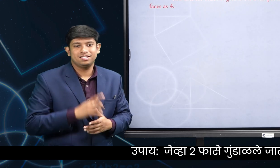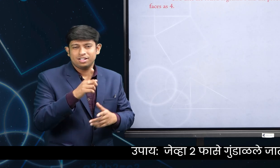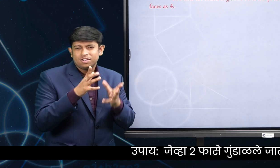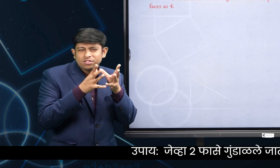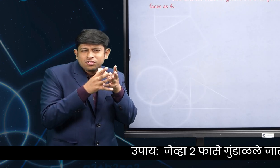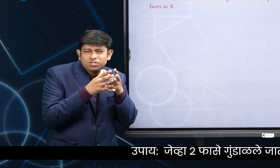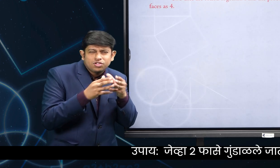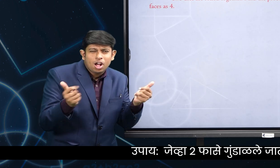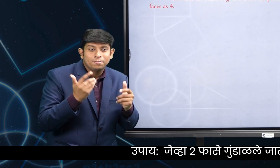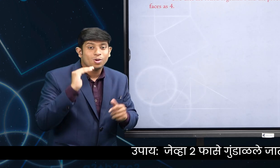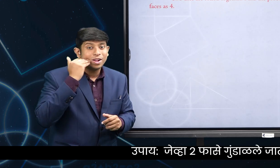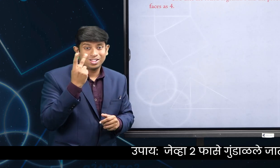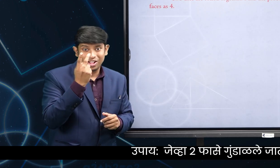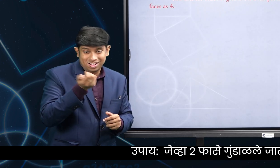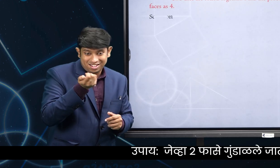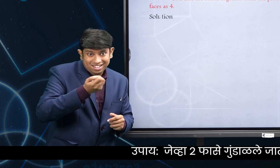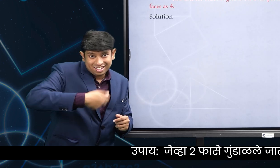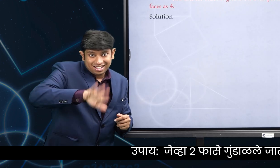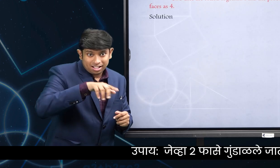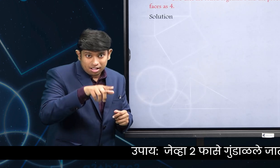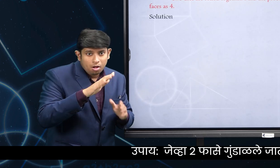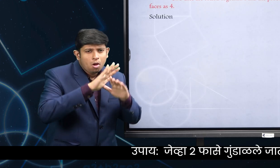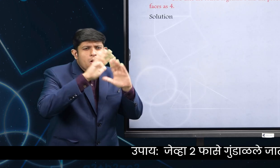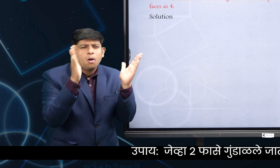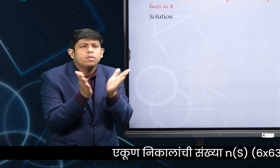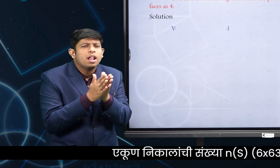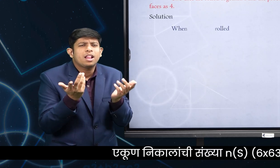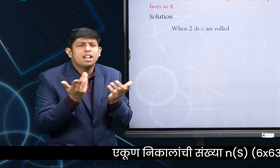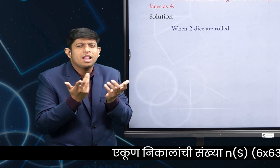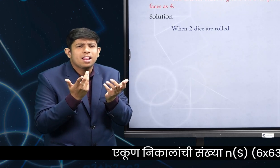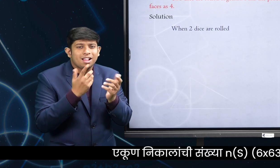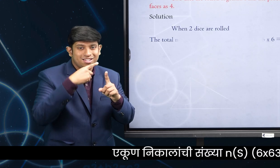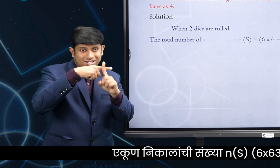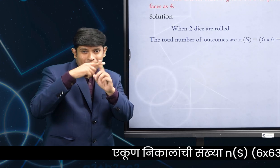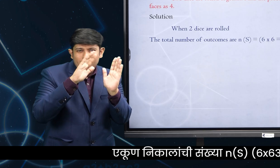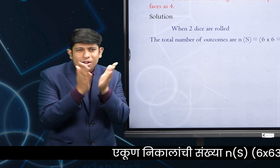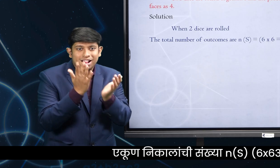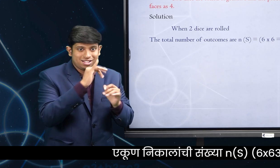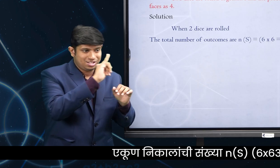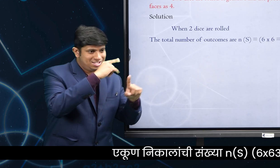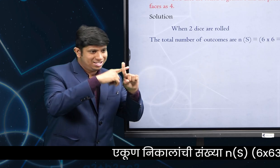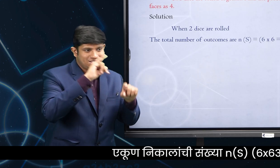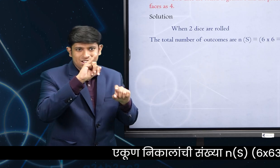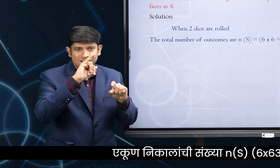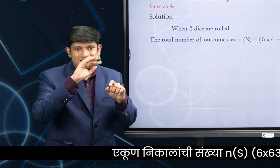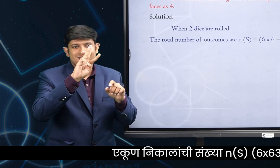उपाय. जेव्हा दोन फासे गुंडाळले जातात, एकूण निकालांची संख्या n S